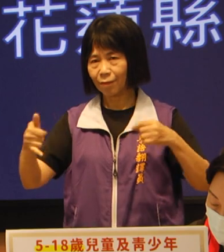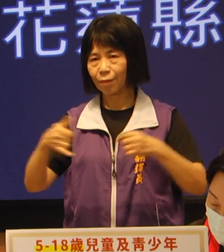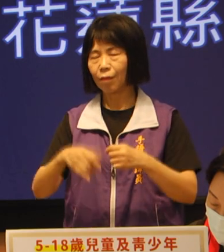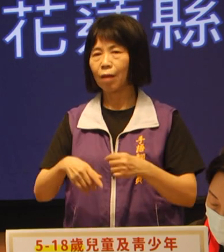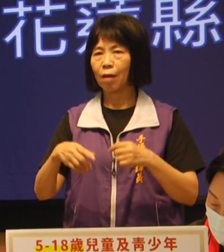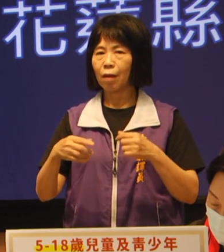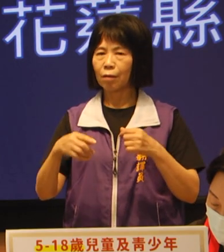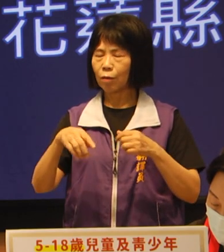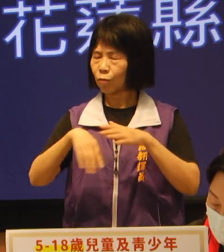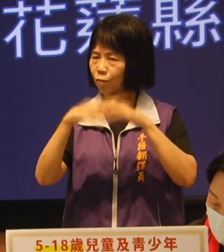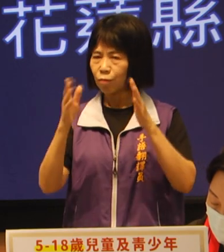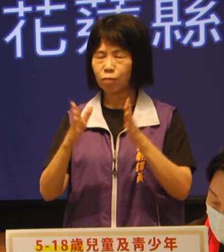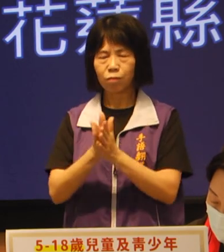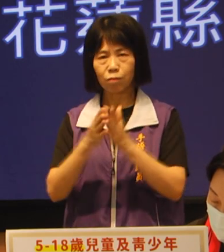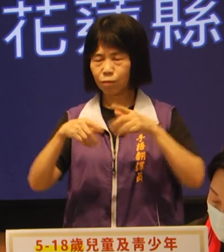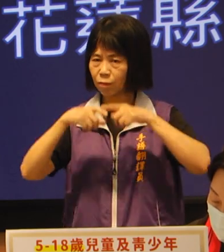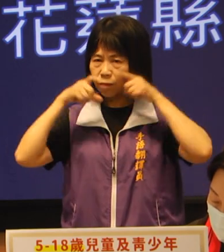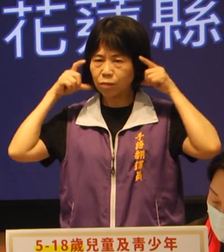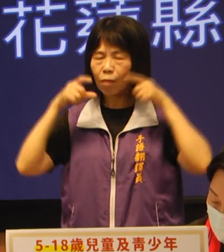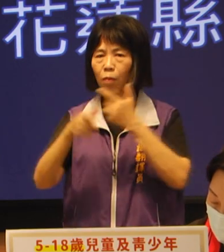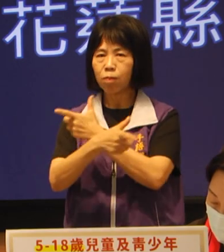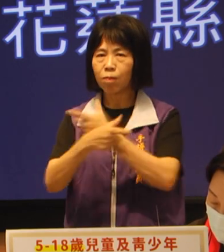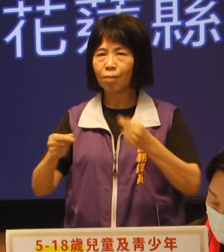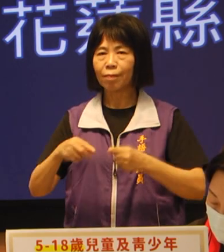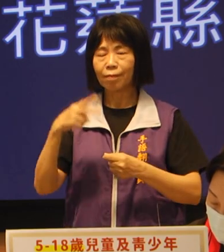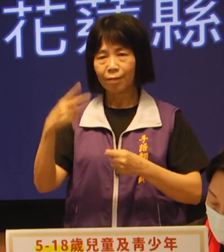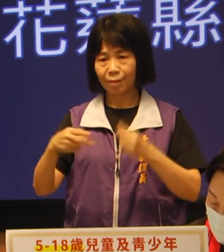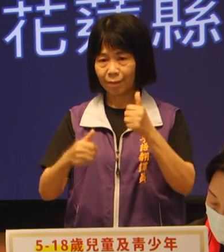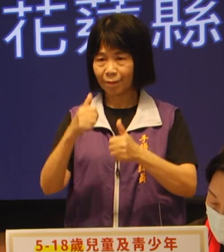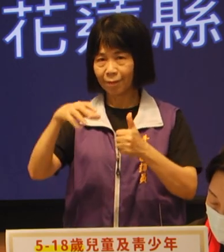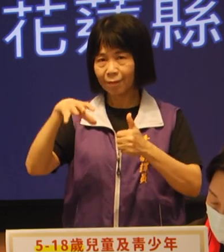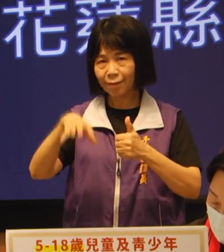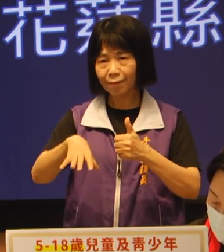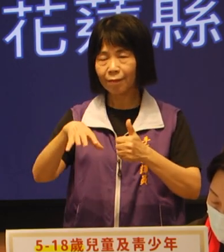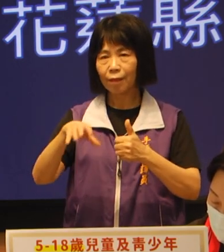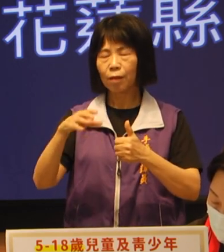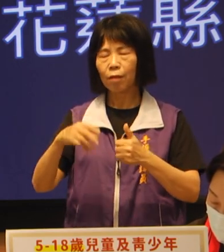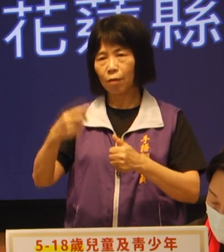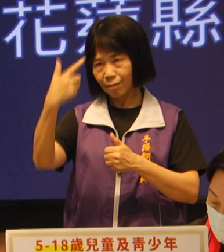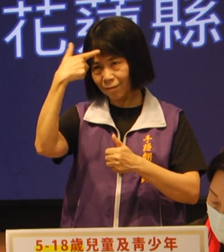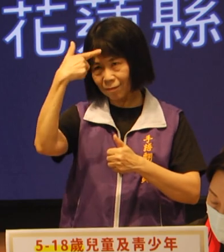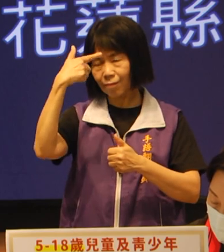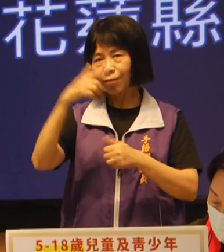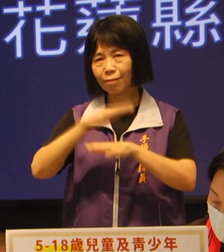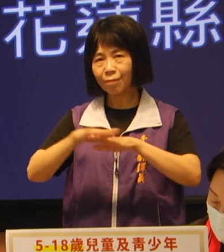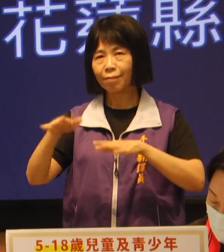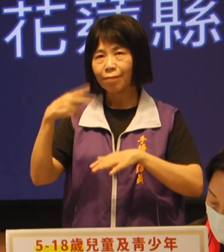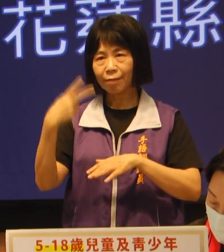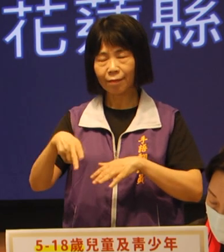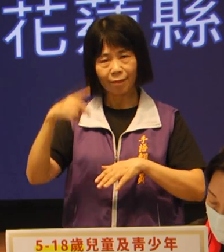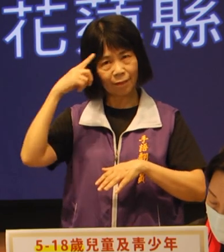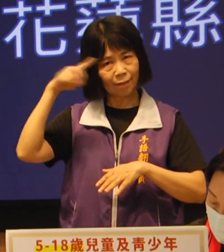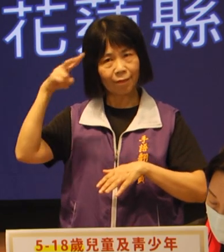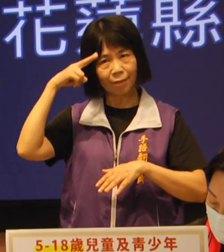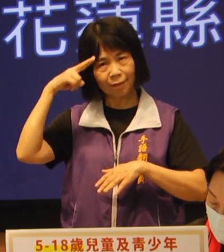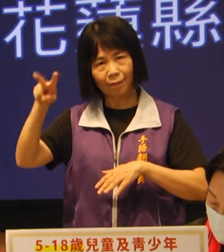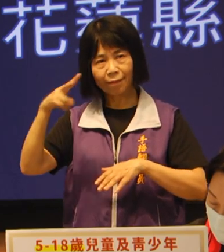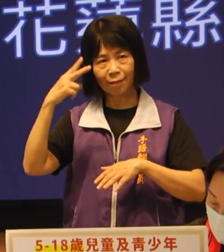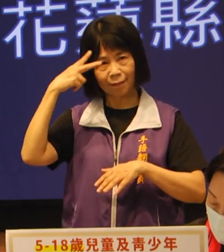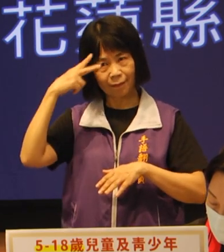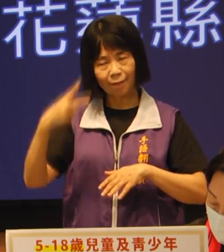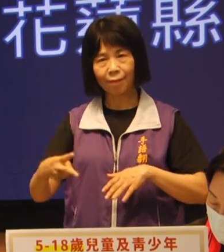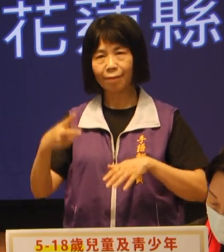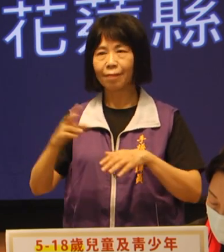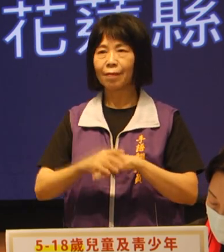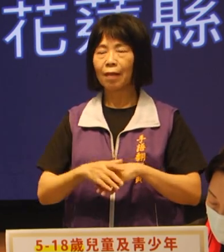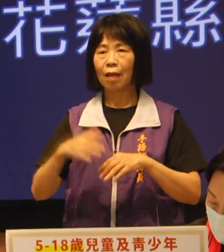戴口罩。那在进入考场时候呢，也会全面的进行量测体温。还有明天、后天两天，我们是不